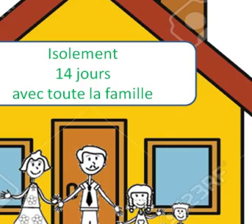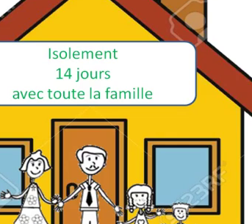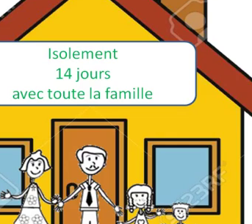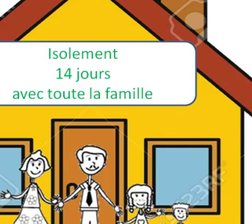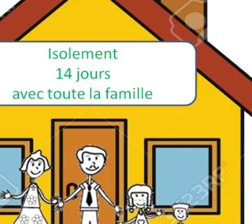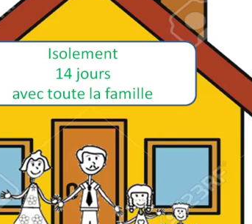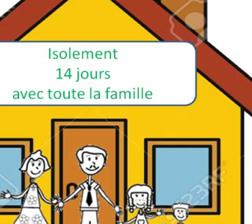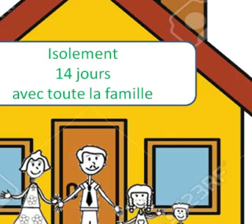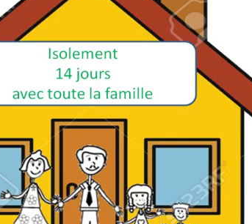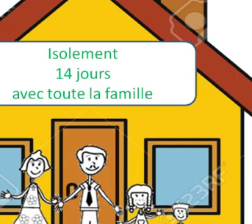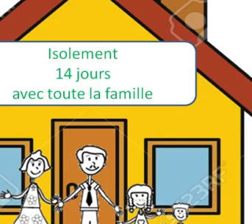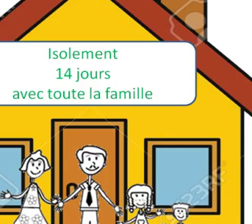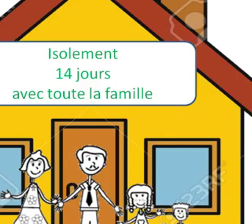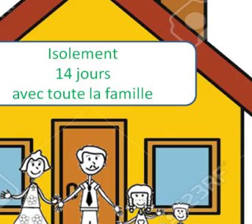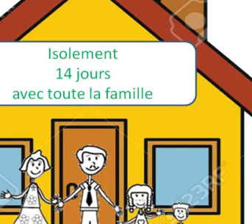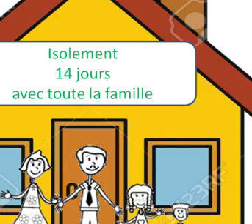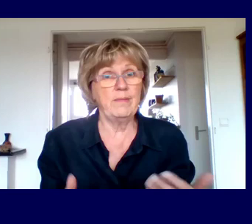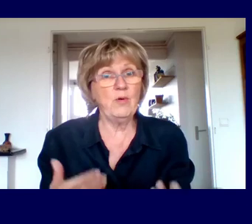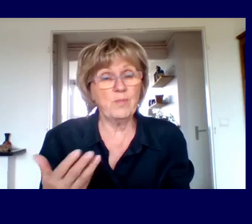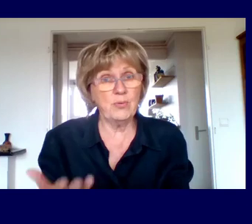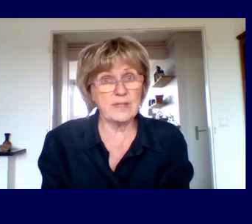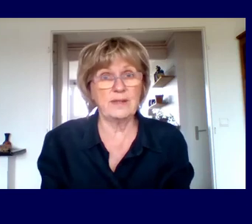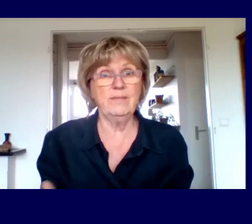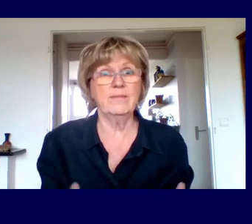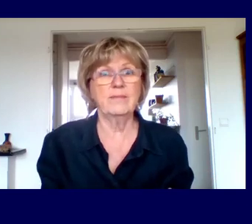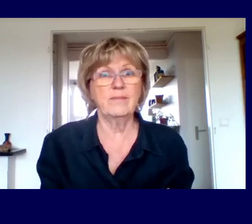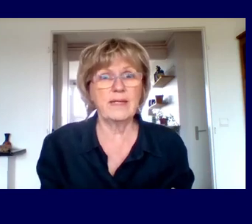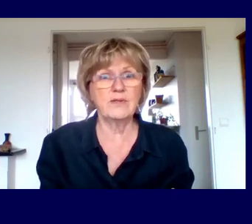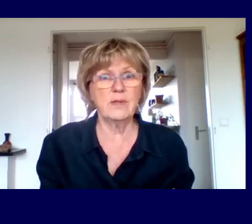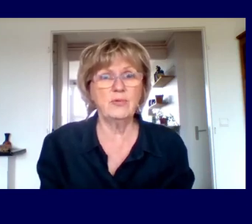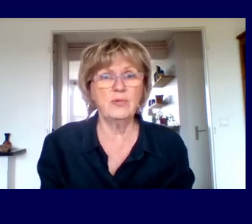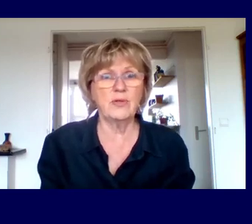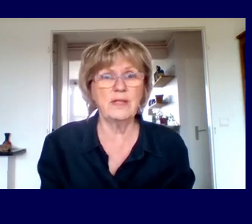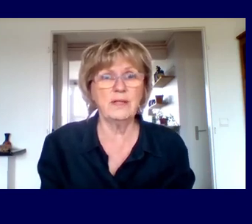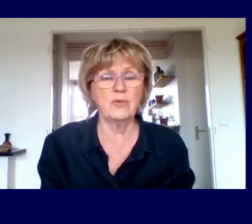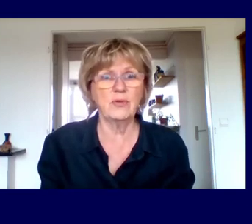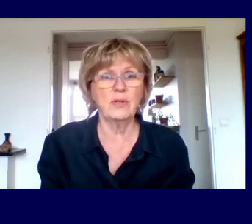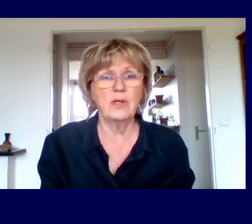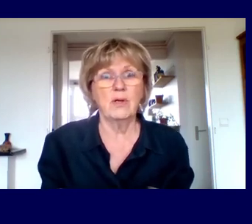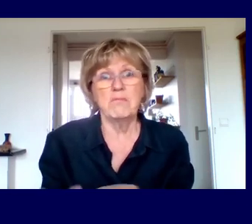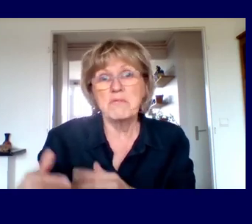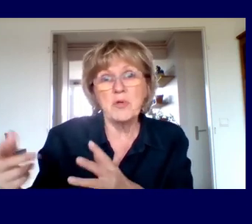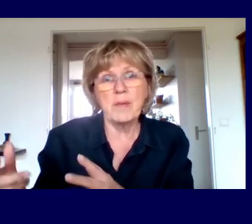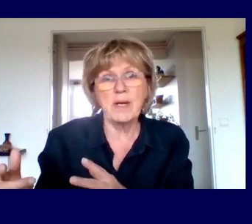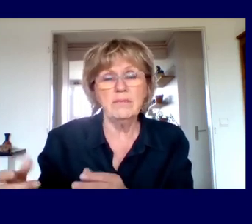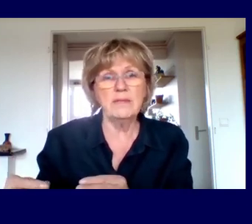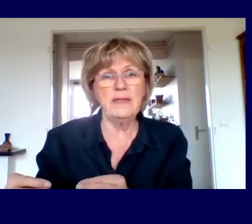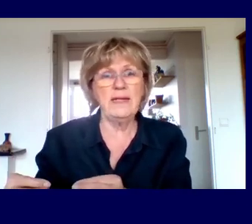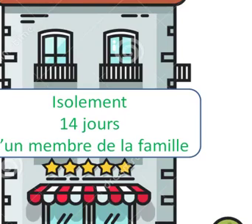a aussi et tous les enfants nés on peut aussi par exemple demandé que le papa il ay